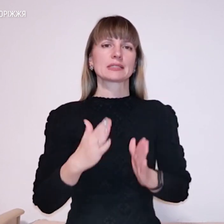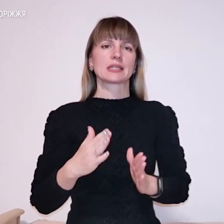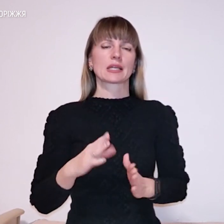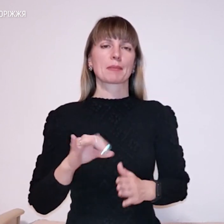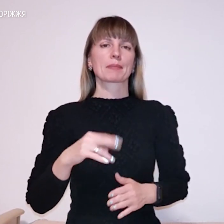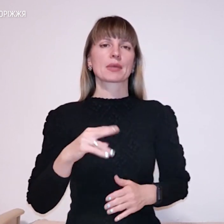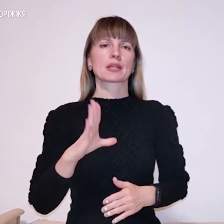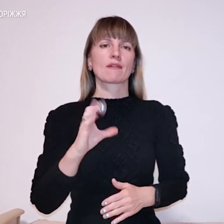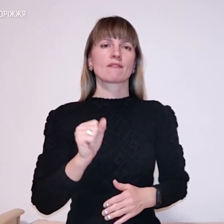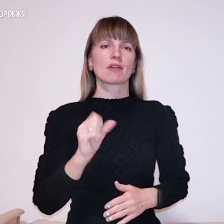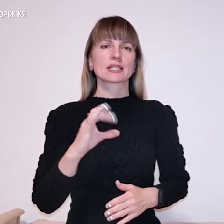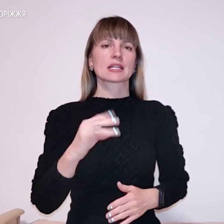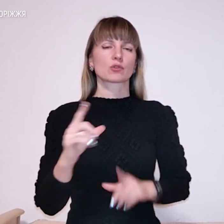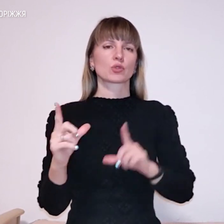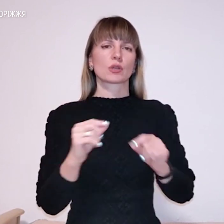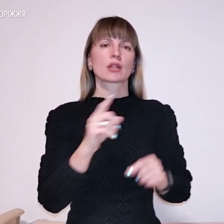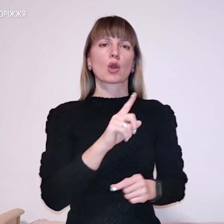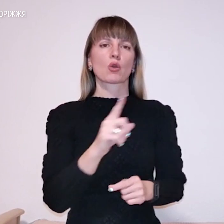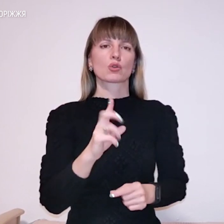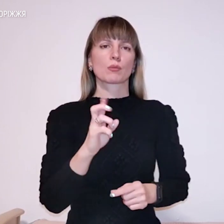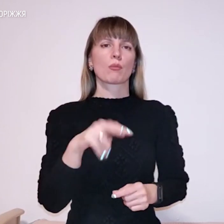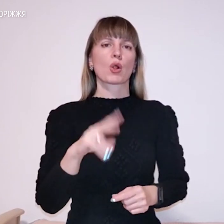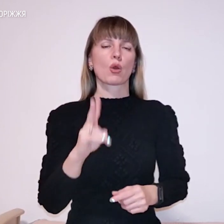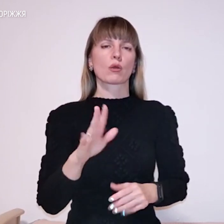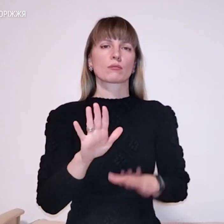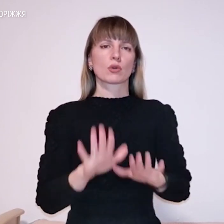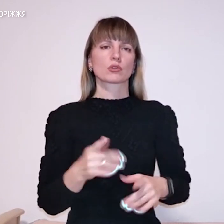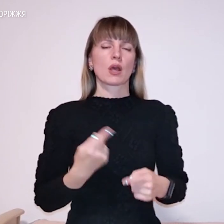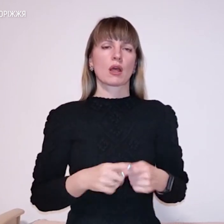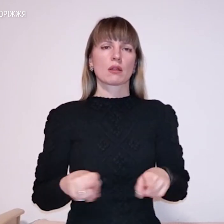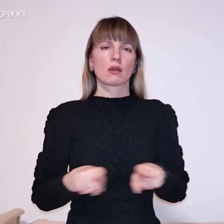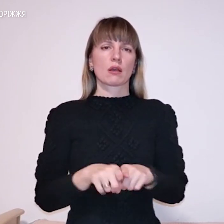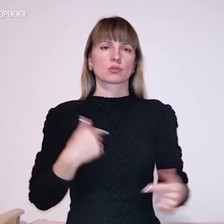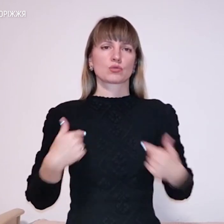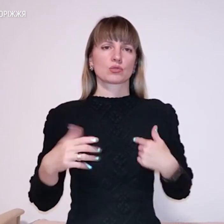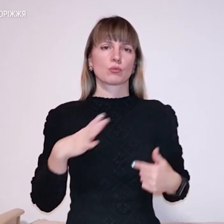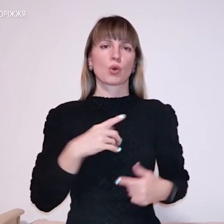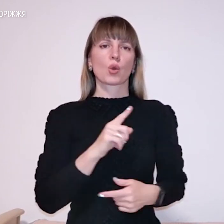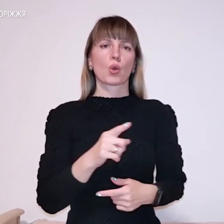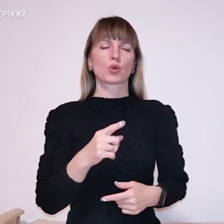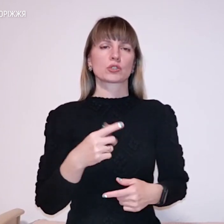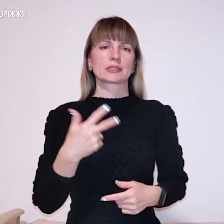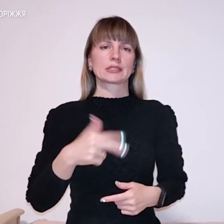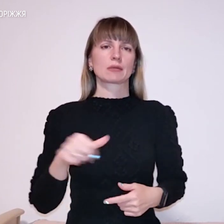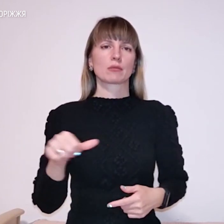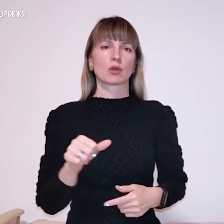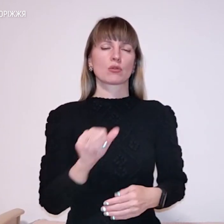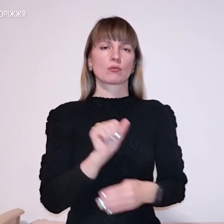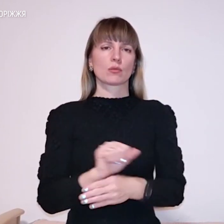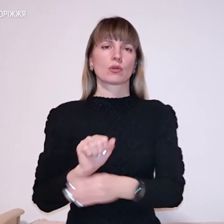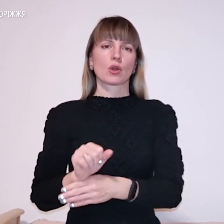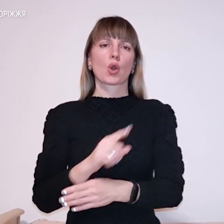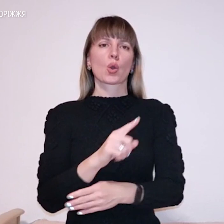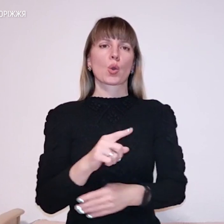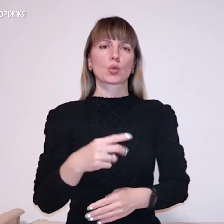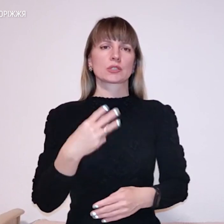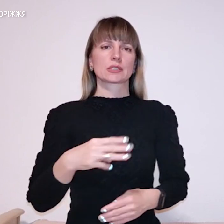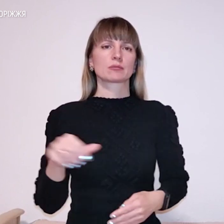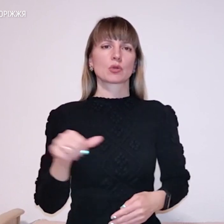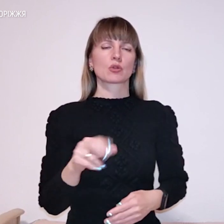Васильівку доїхали. На кожному блокпосту це наче знущання було. Ось кожні півгодини блокпост. І кожні півгодини нас